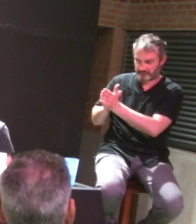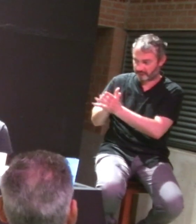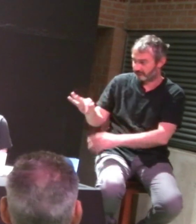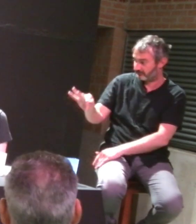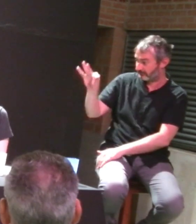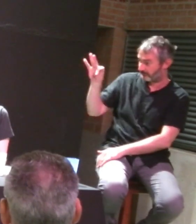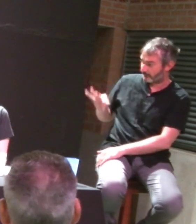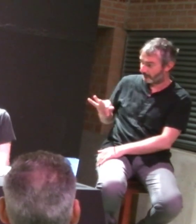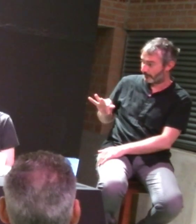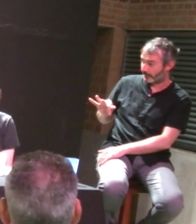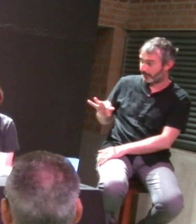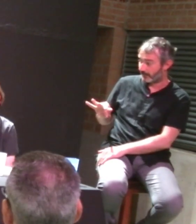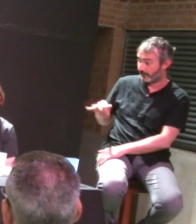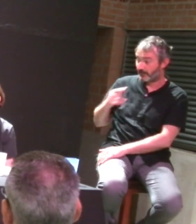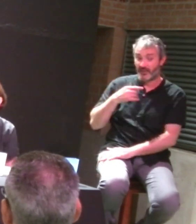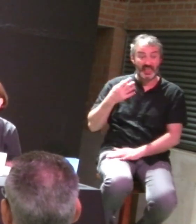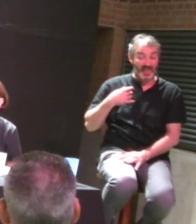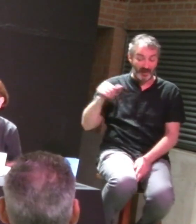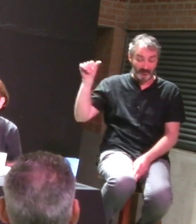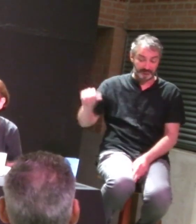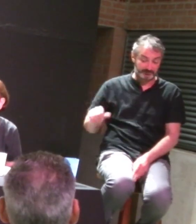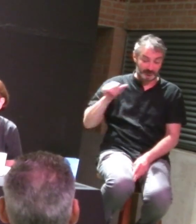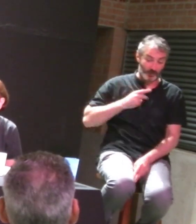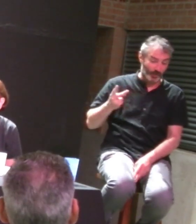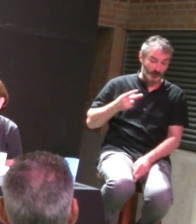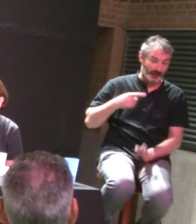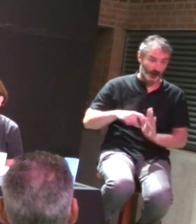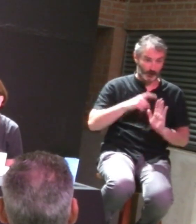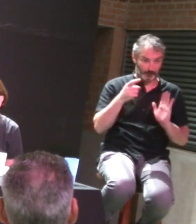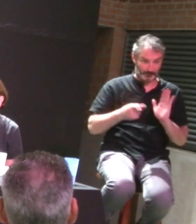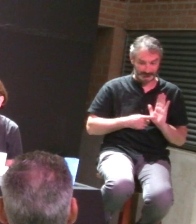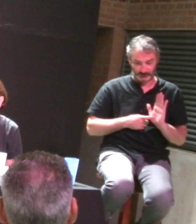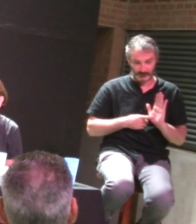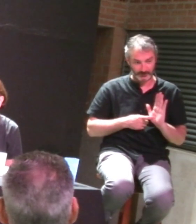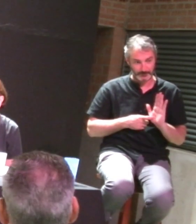Es que lo que ya más o menos hemos dicho, ¿no? Es decir,